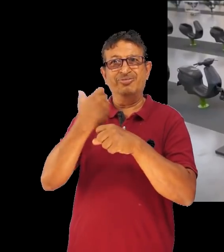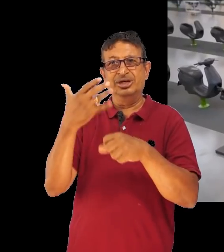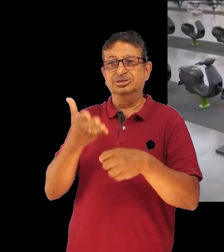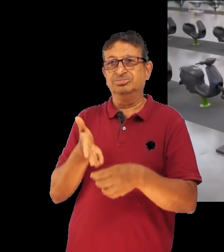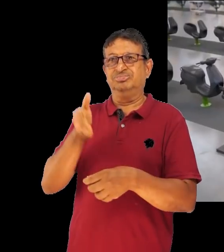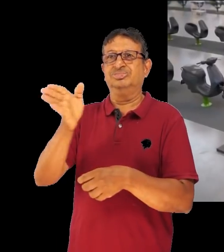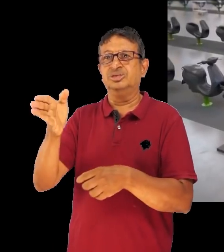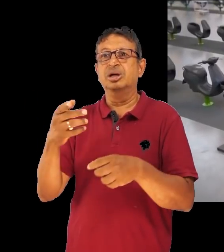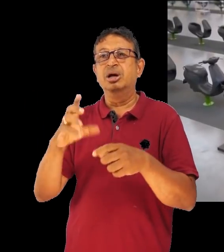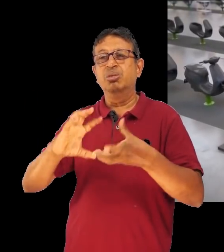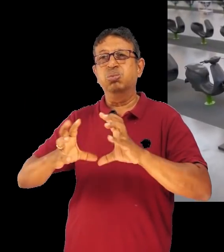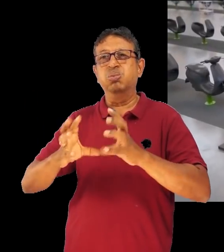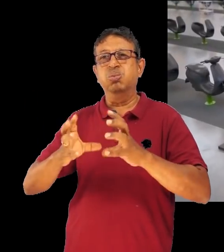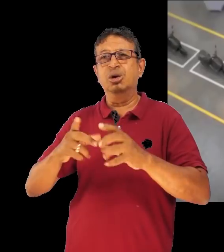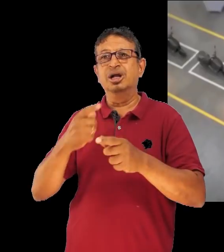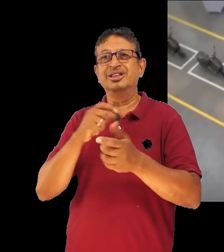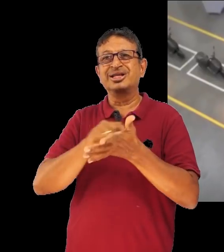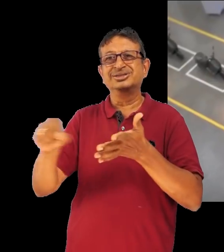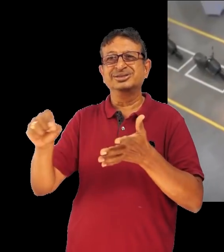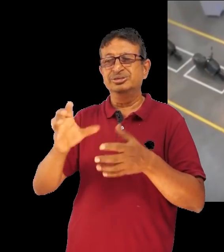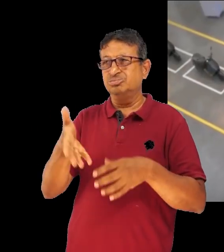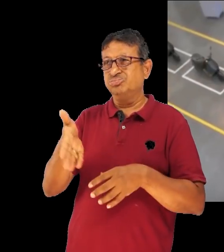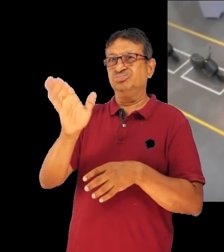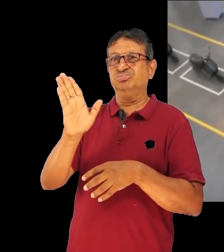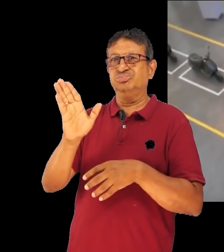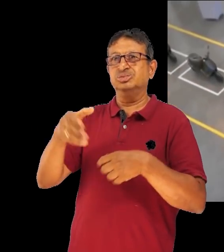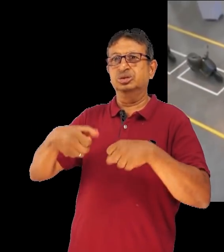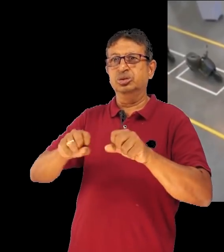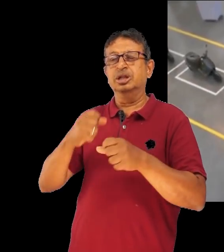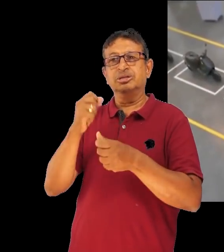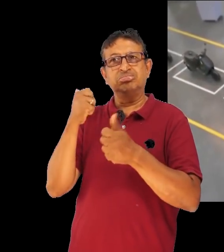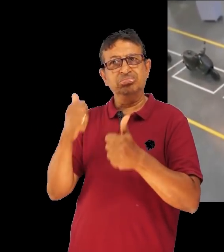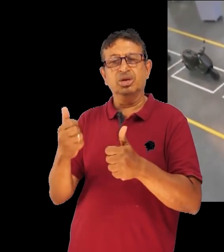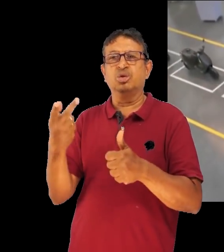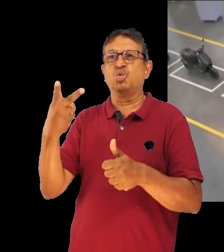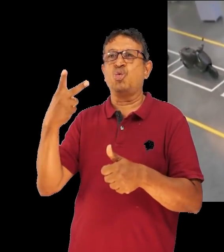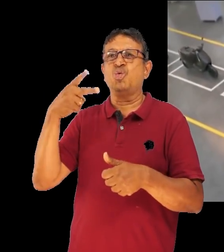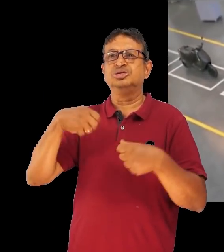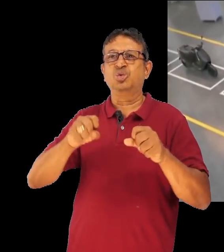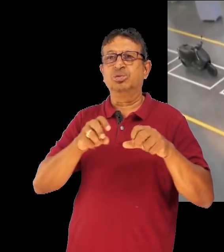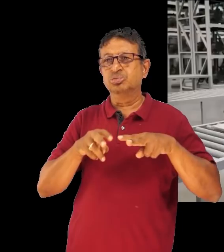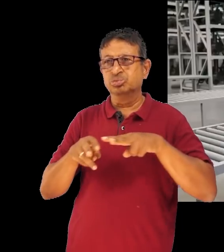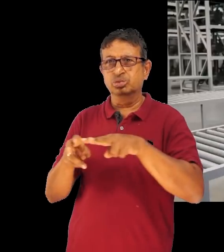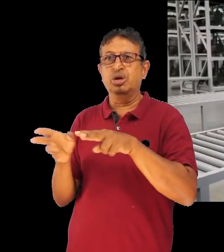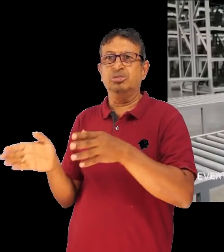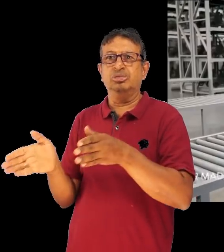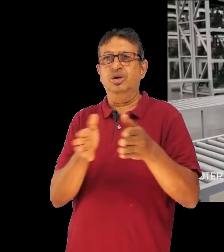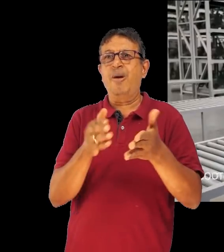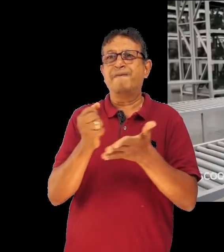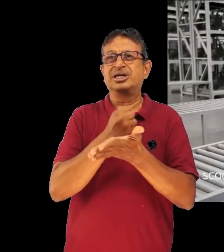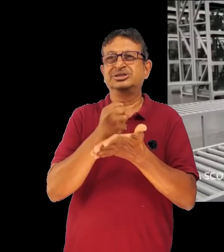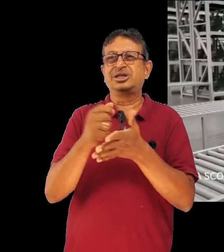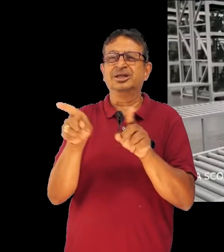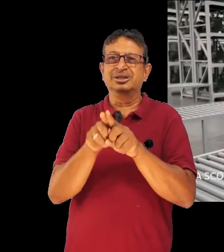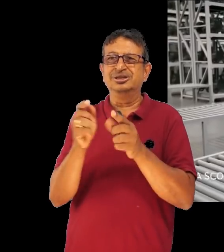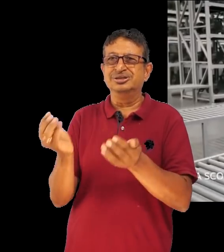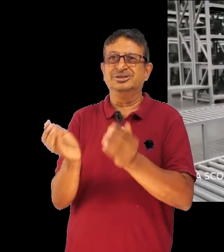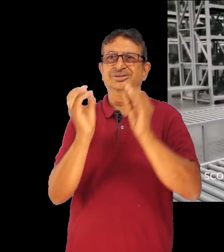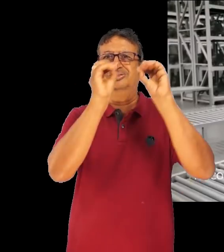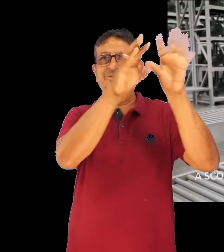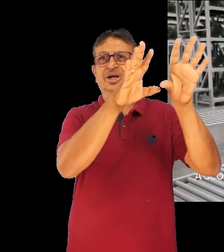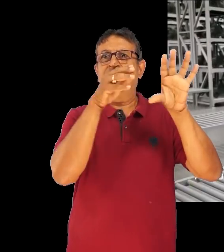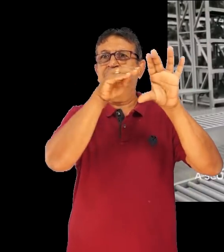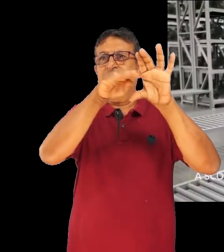जाती है बैटरी को लेकर, तो यहाँ पर 100% इन हाउस बैटरी मैन्युफैक्चरिंग देखने मिलेगी। अब कैपेसिटी की बात की जाए तो इनिशियली इसकी कैपेसिटी